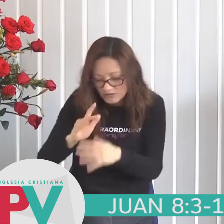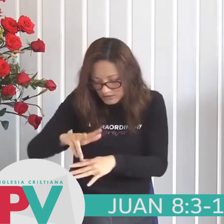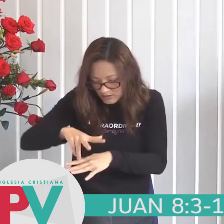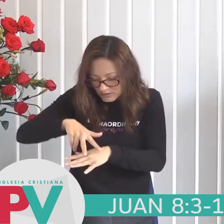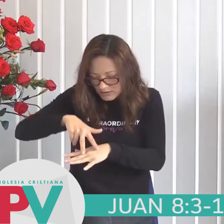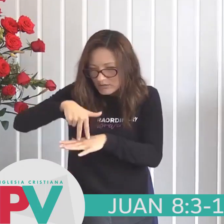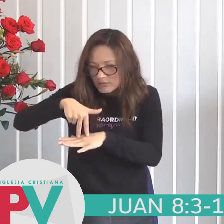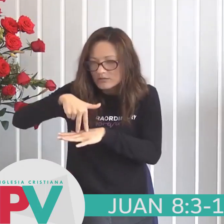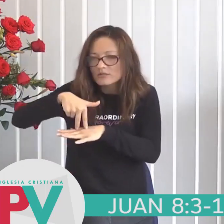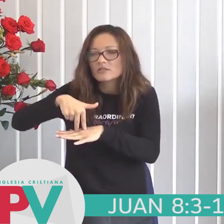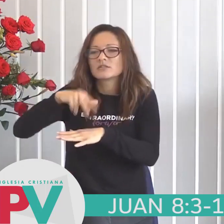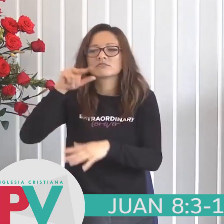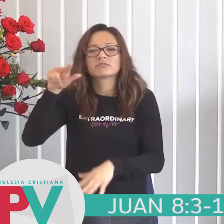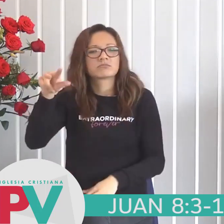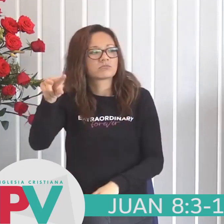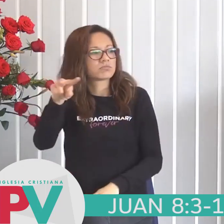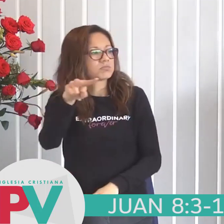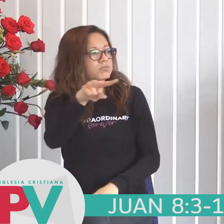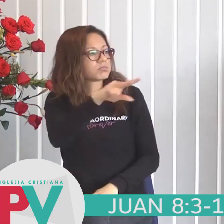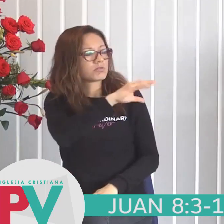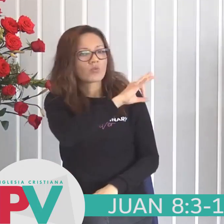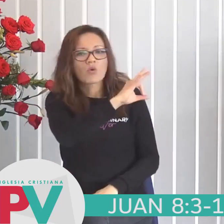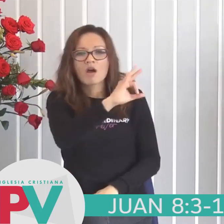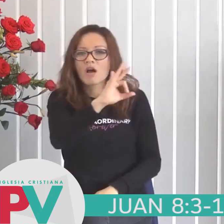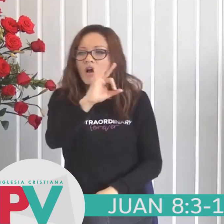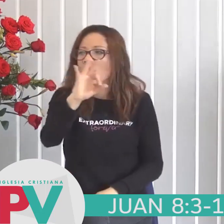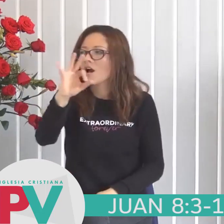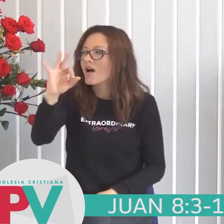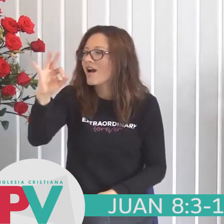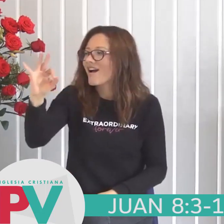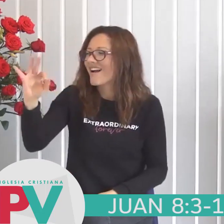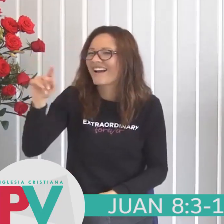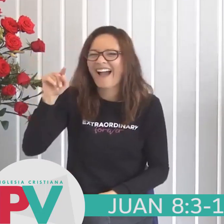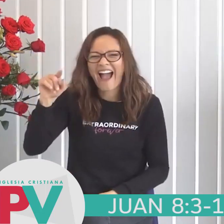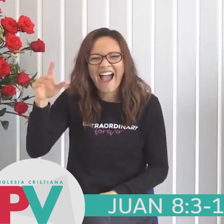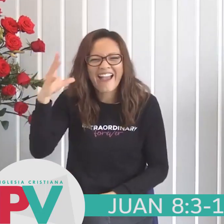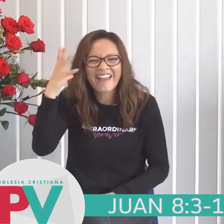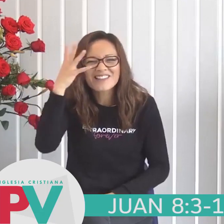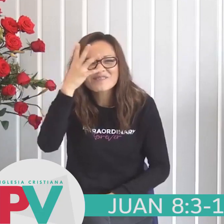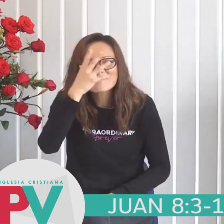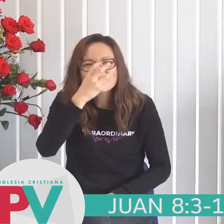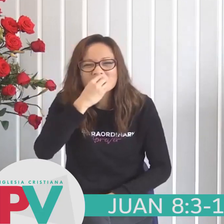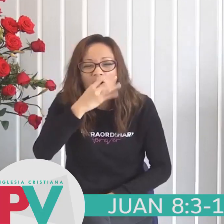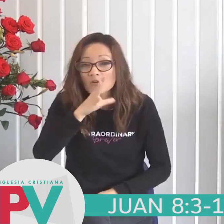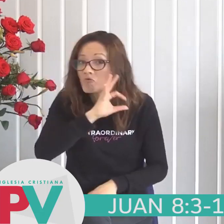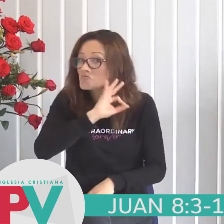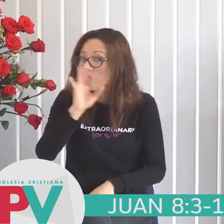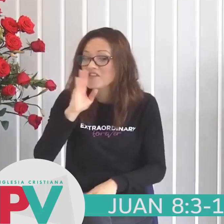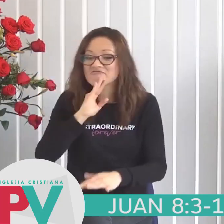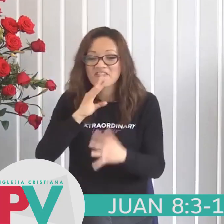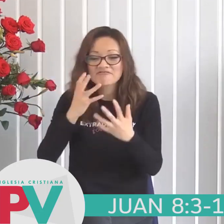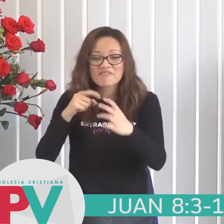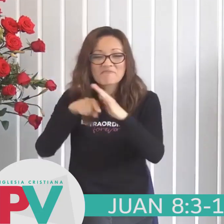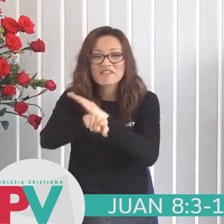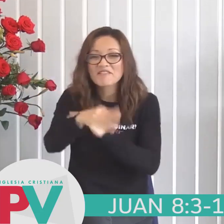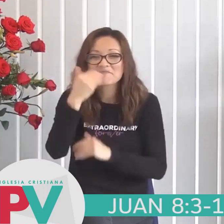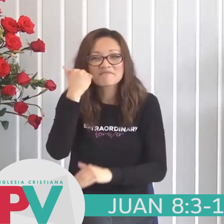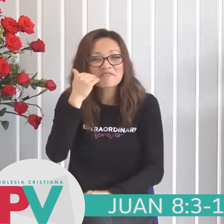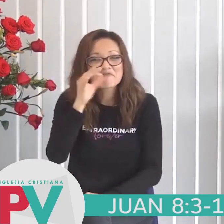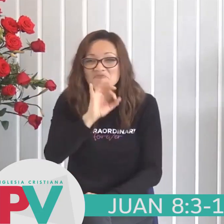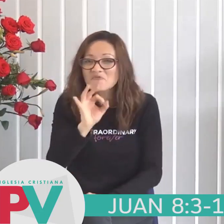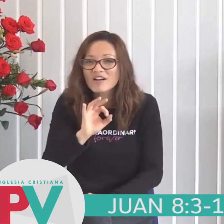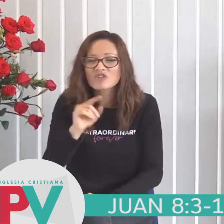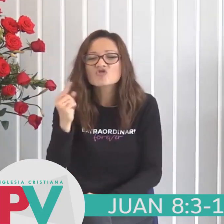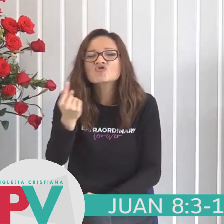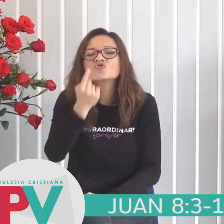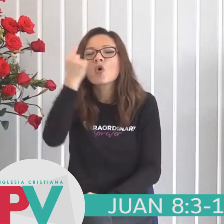y no viendo a nadie. ¿Usted entiende qué es eso tan hermoso, tan hermoso, tan hermoso?